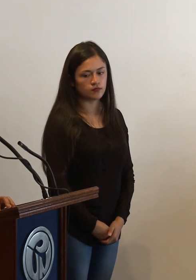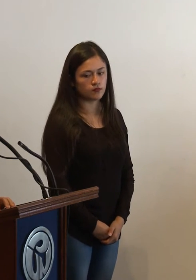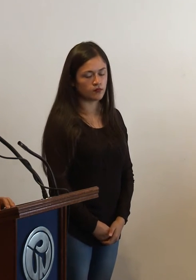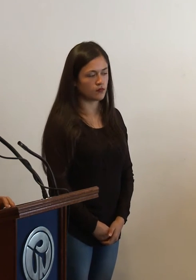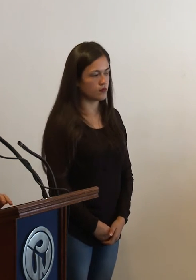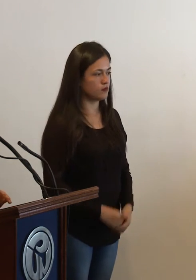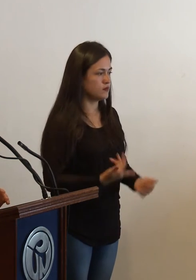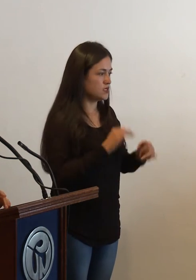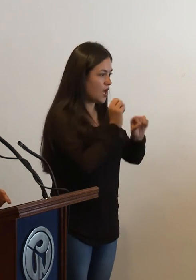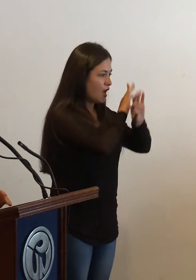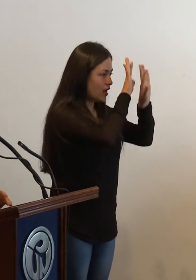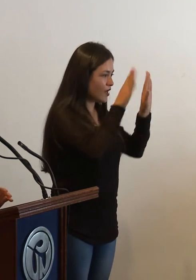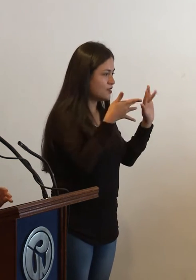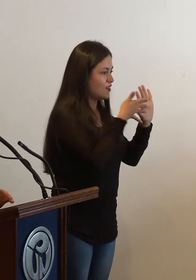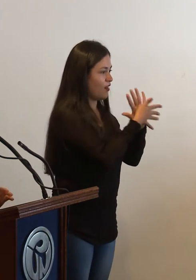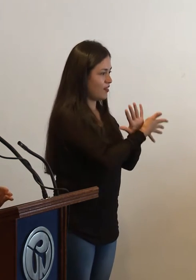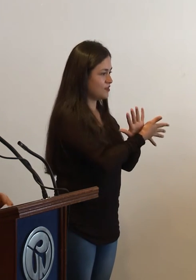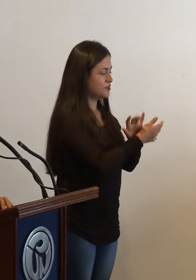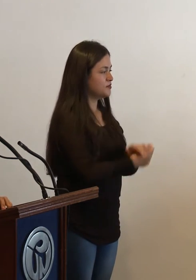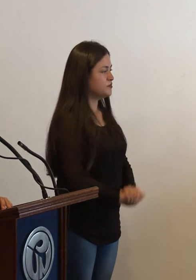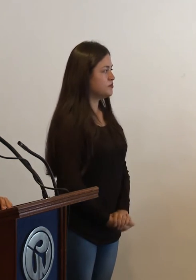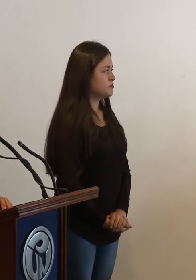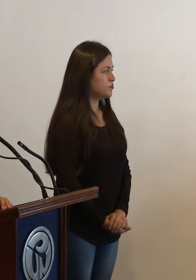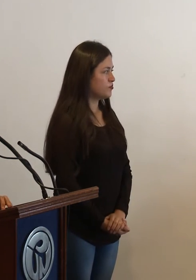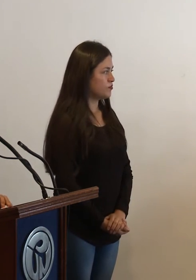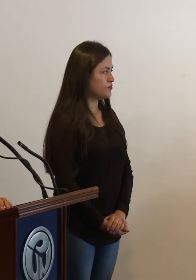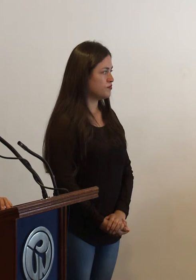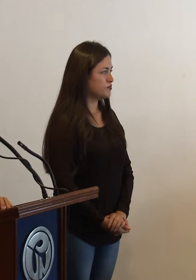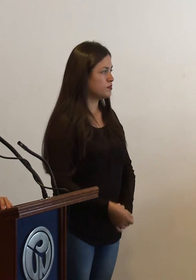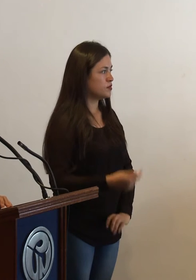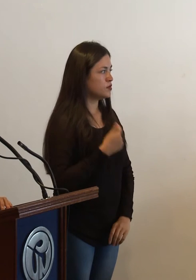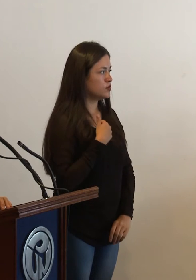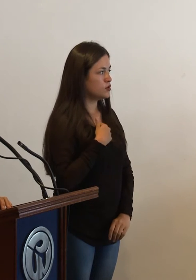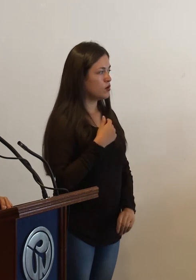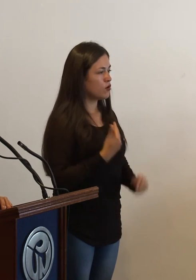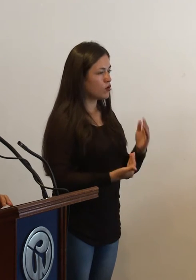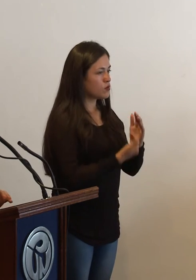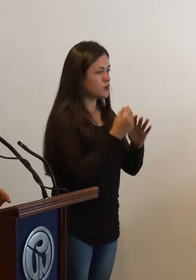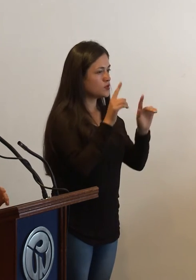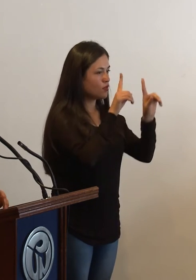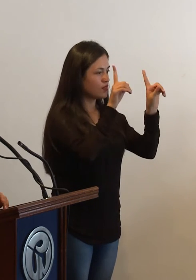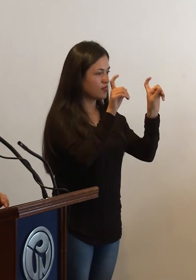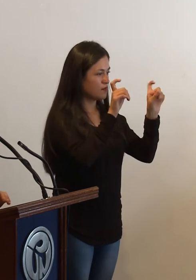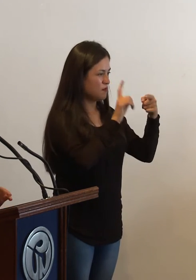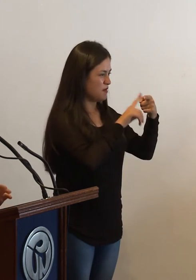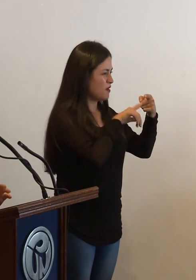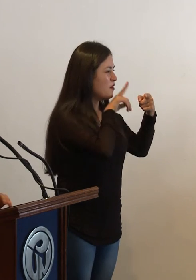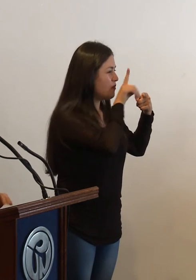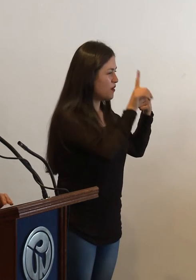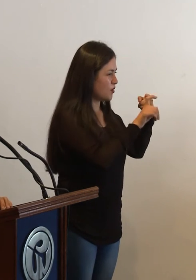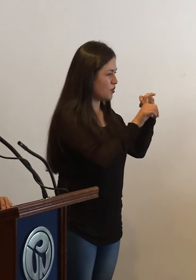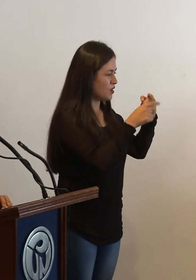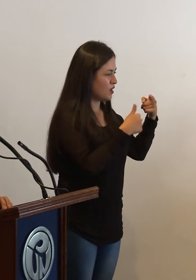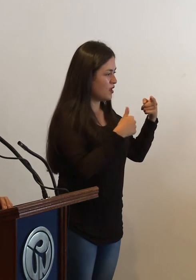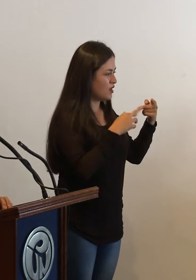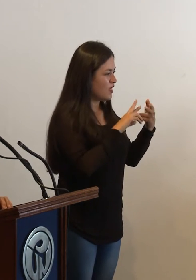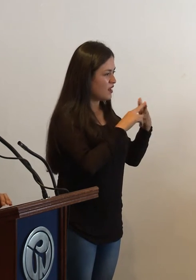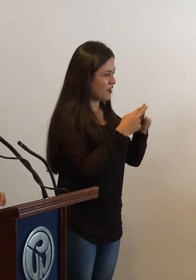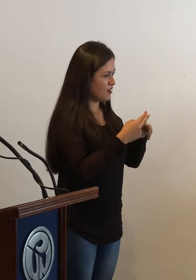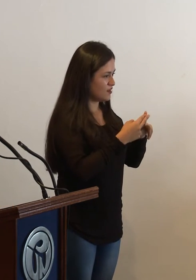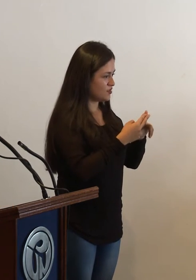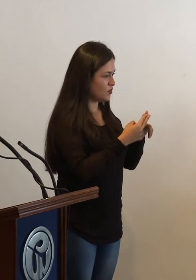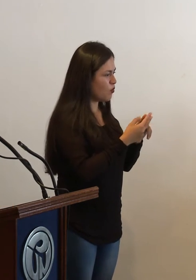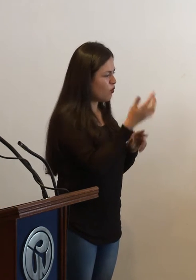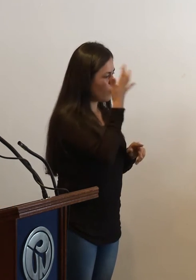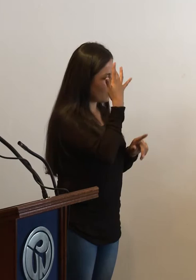haciendo esa aclaración, pues me meto en el tema de la pregunta, o sea, sobre la relación de la